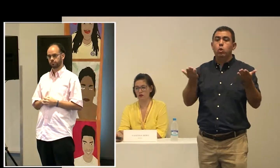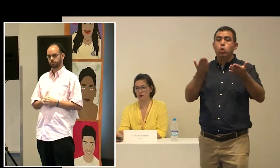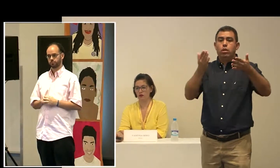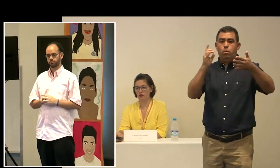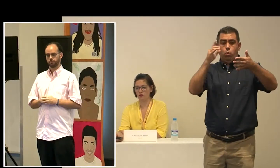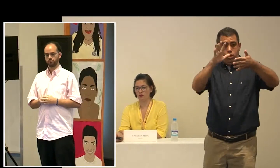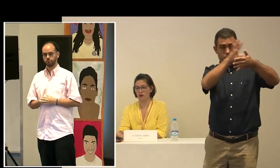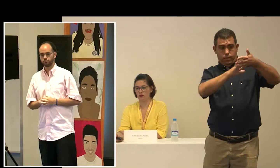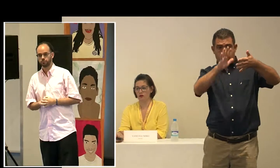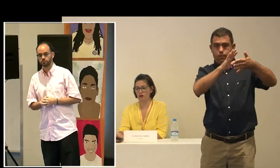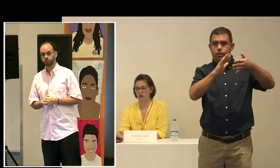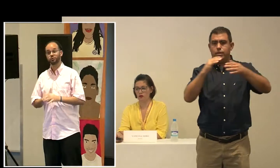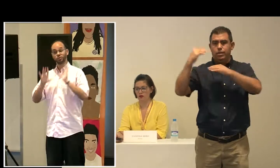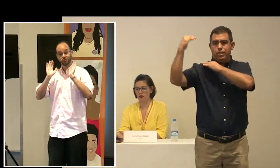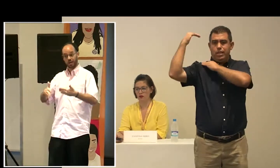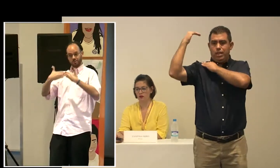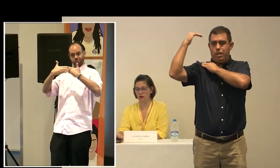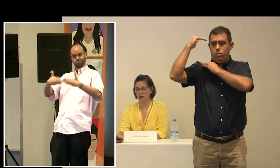qualidade.